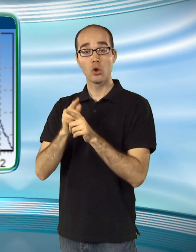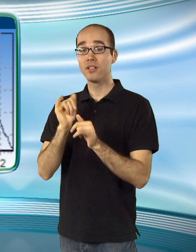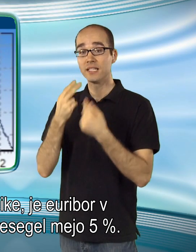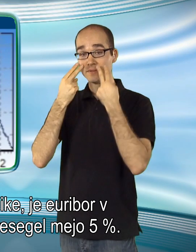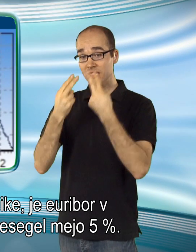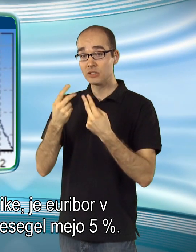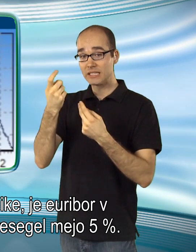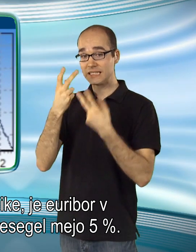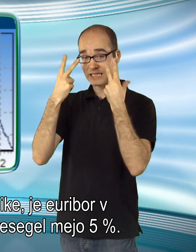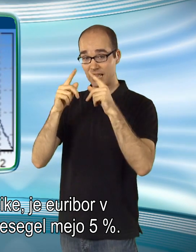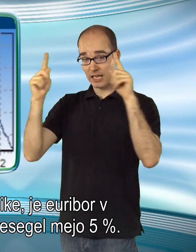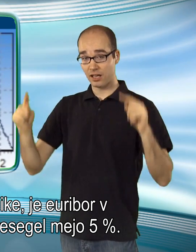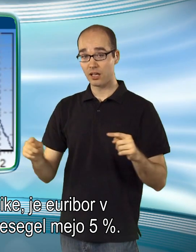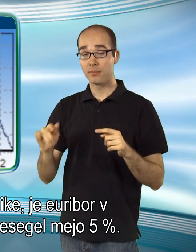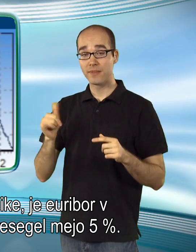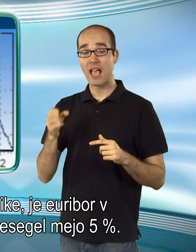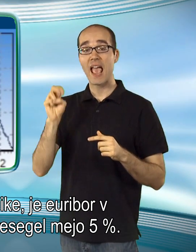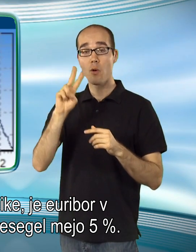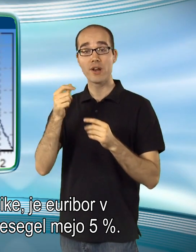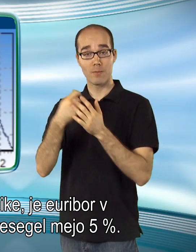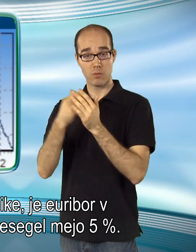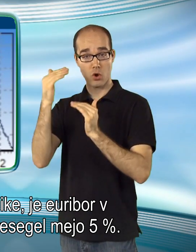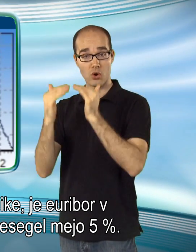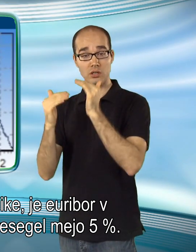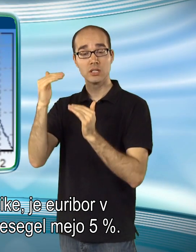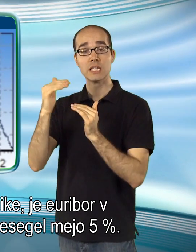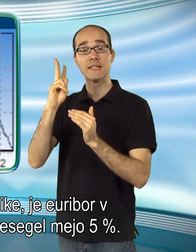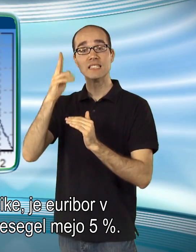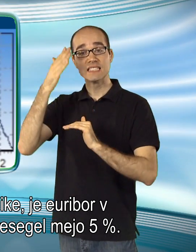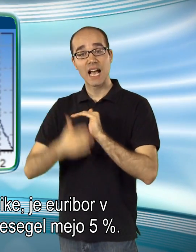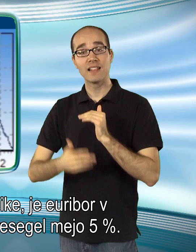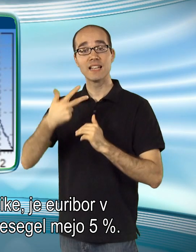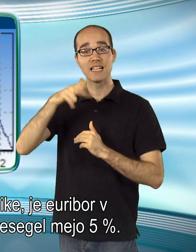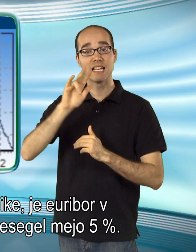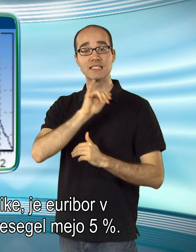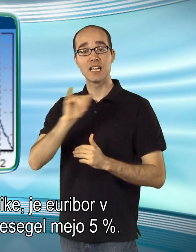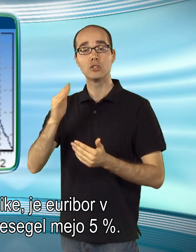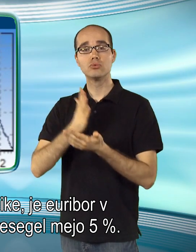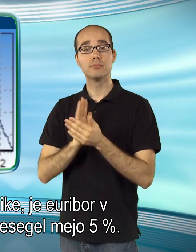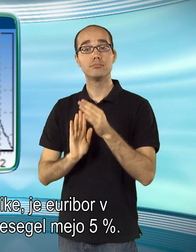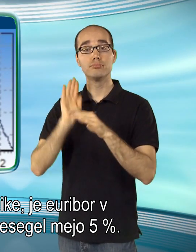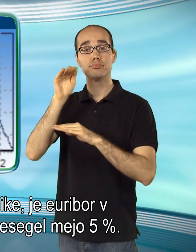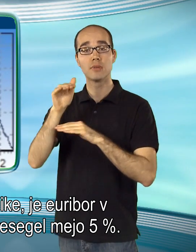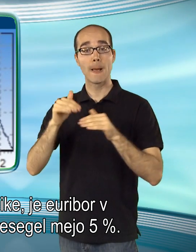Kot je razvidno s slike, je Euribor v zadnjih 13 letih že presegel mejo 5 odstotkov.